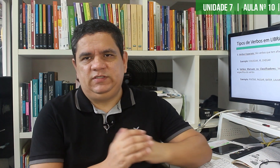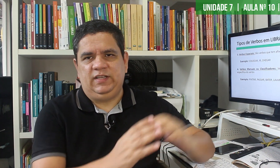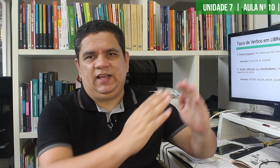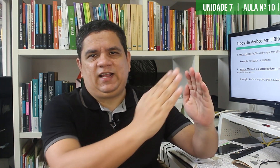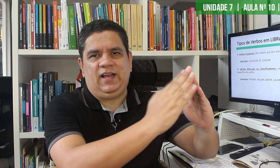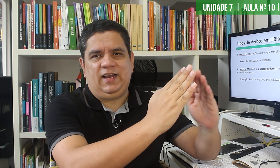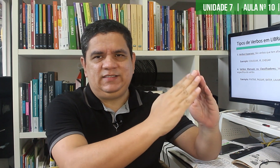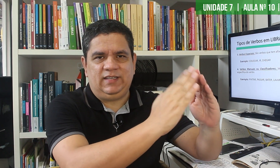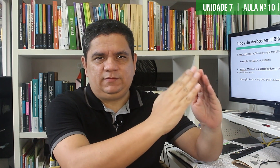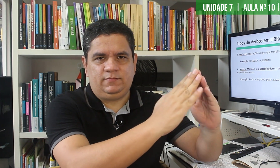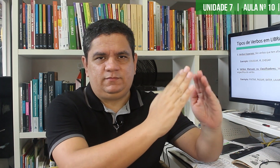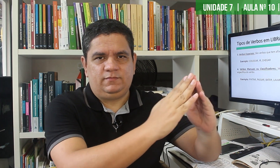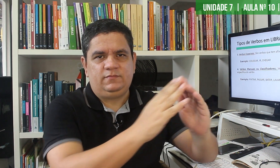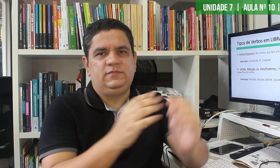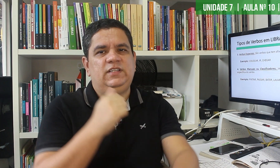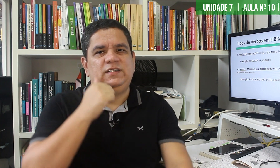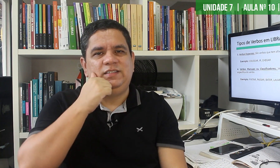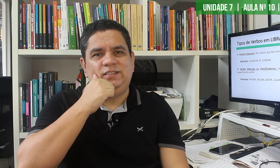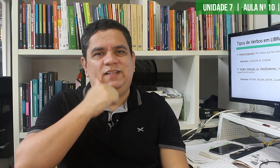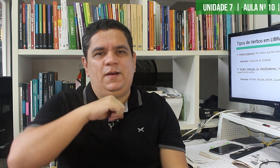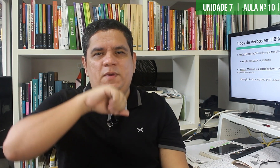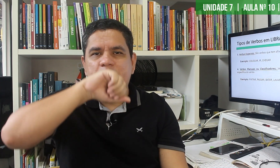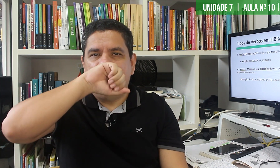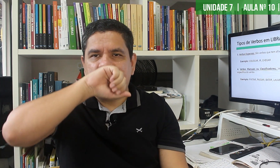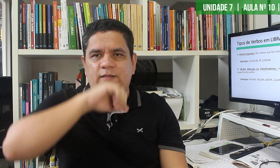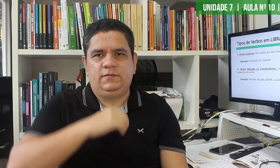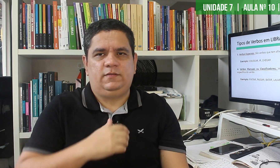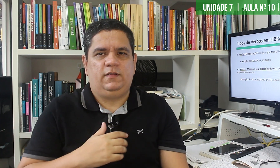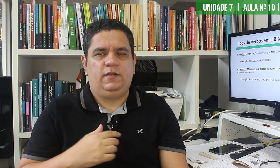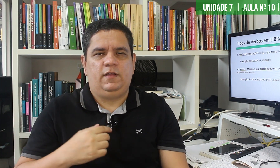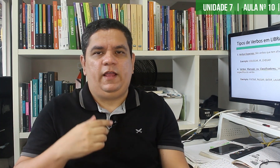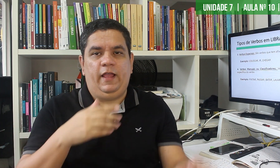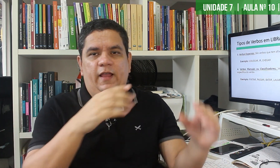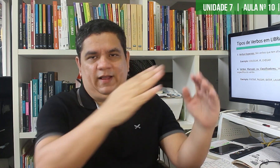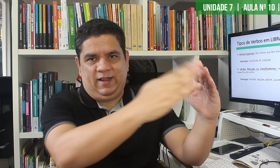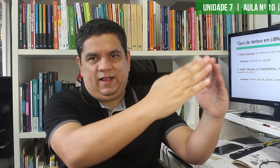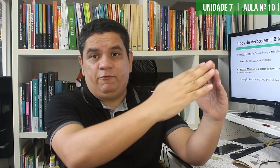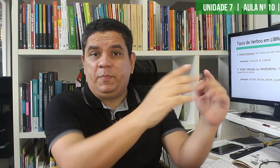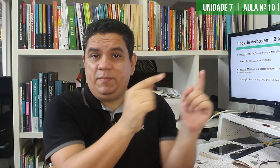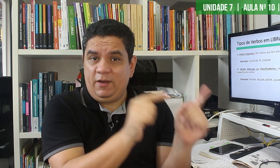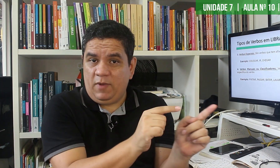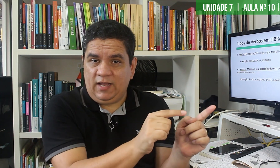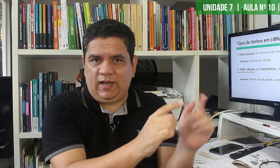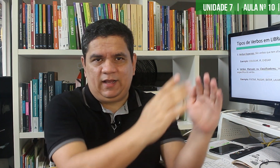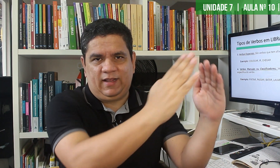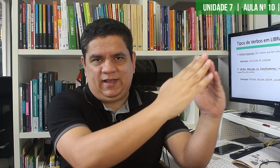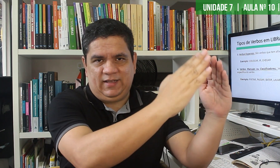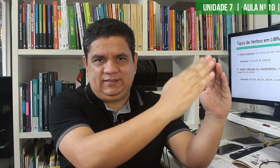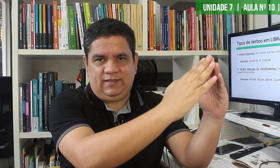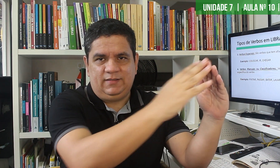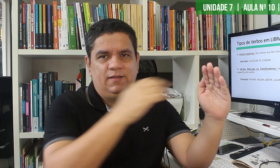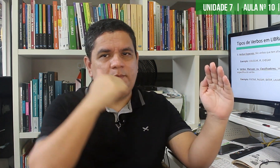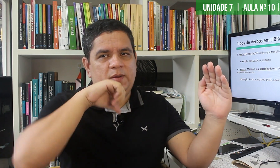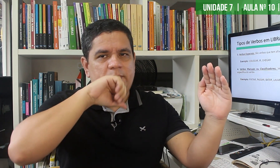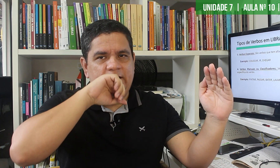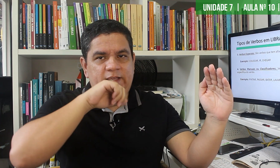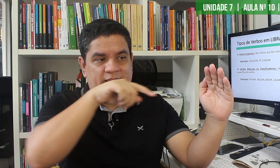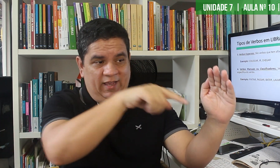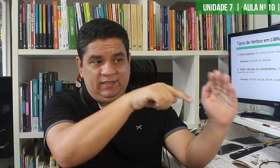na casa da mamãe. Eu vou primeiro marcar casa, mamãe, e aqui